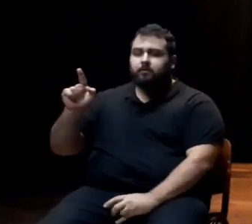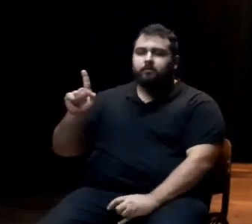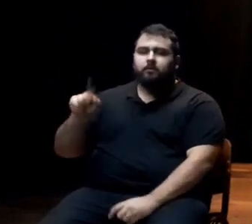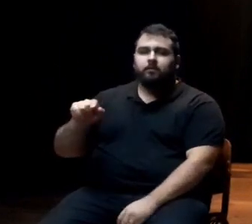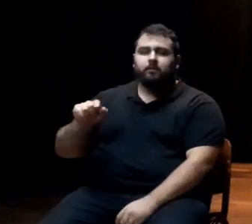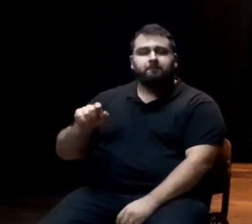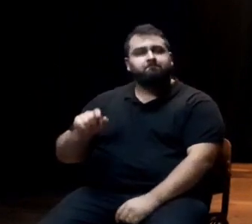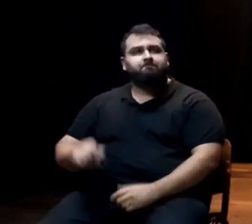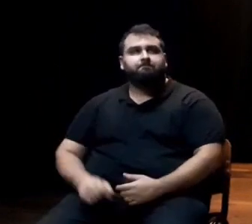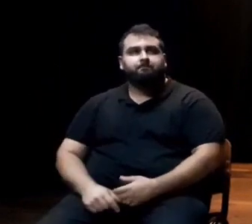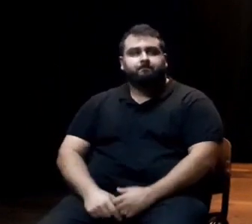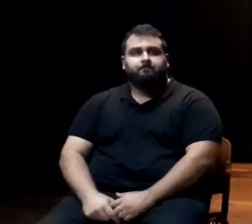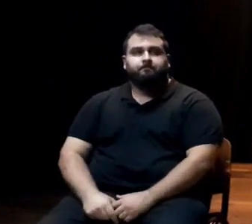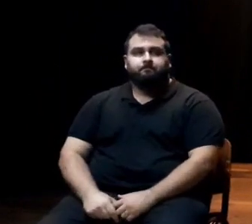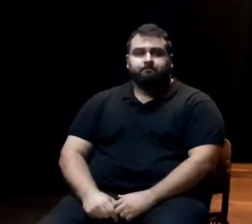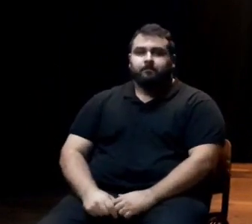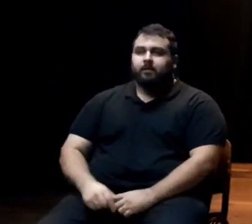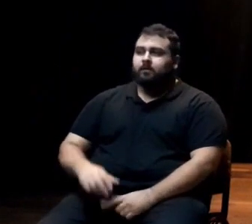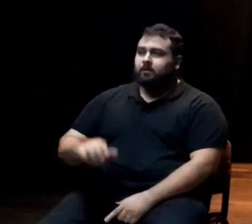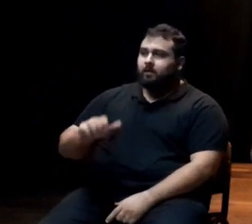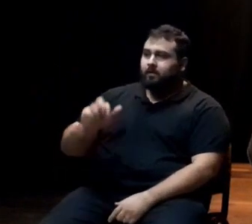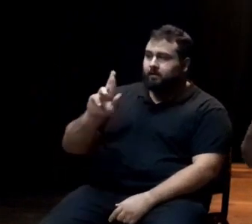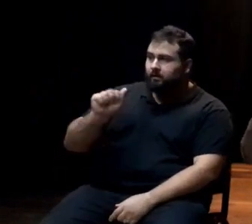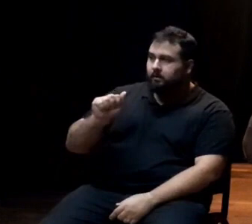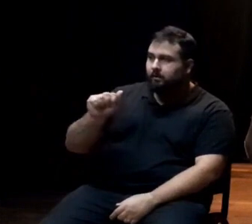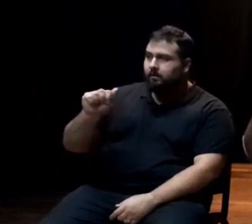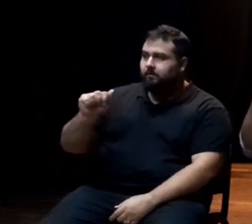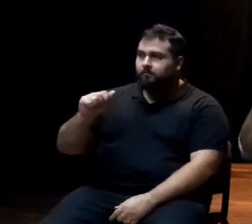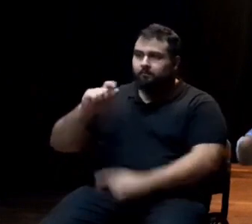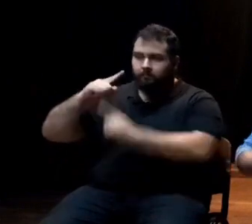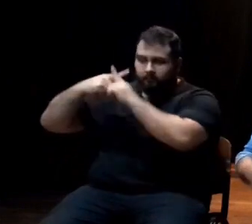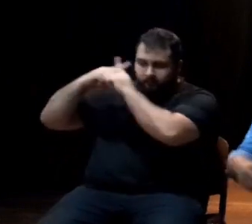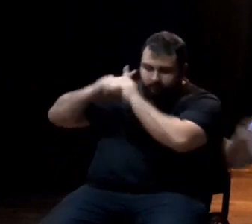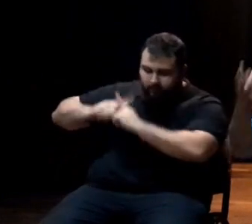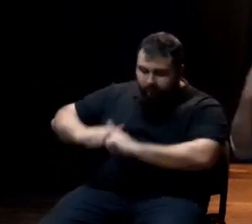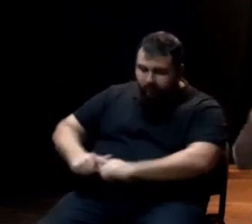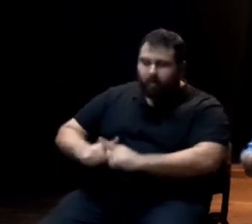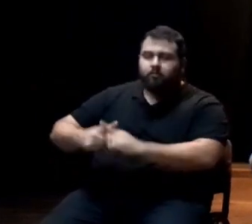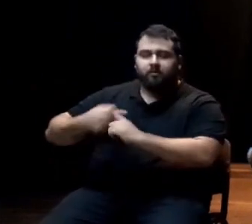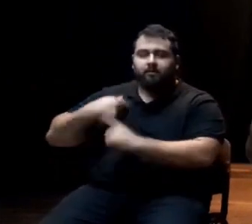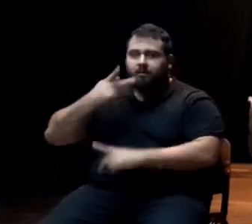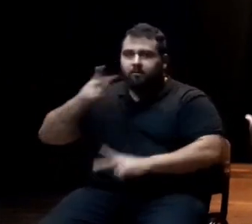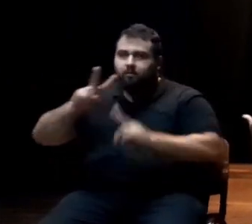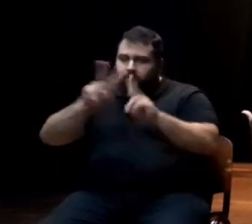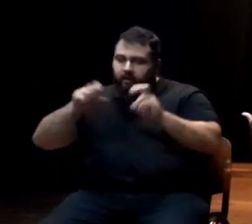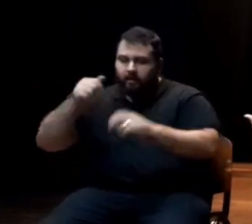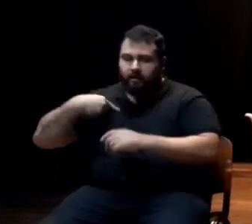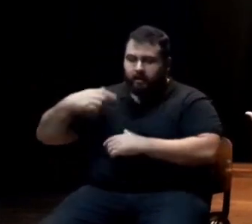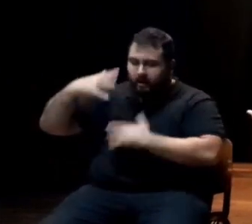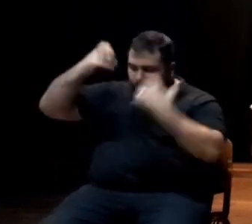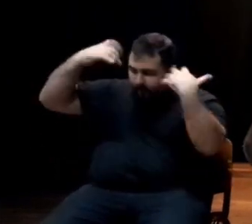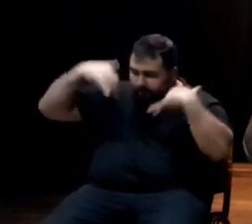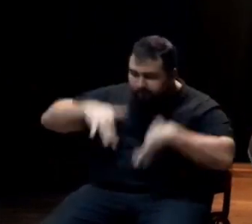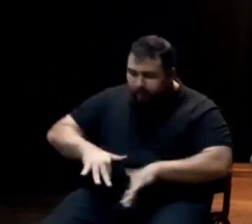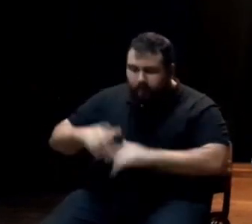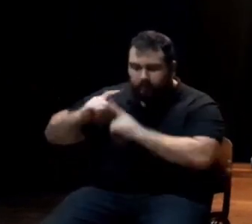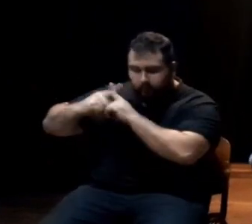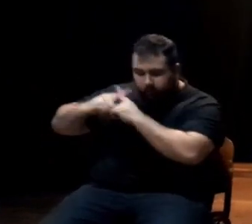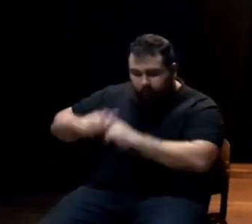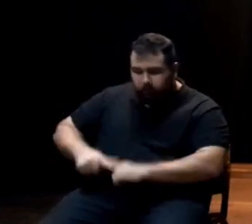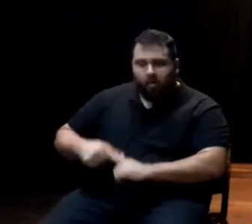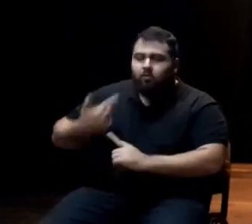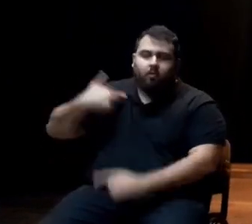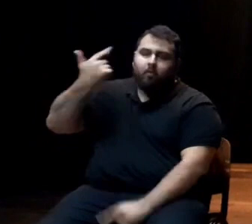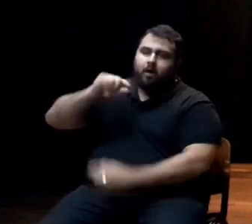é da Rapunzel, né? Que a gente fala muito do cabelão, não sei o que. Nessa história adaptada lá, eles não colocaram cabelão,